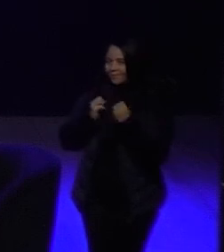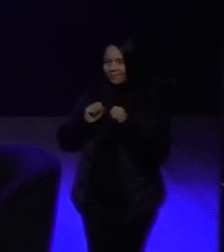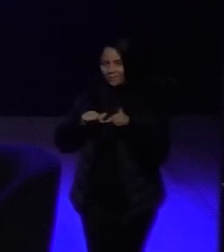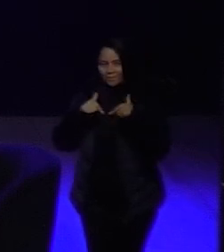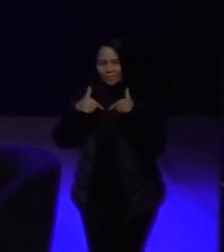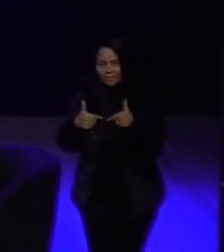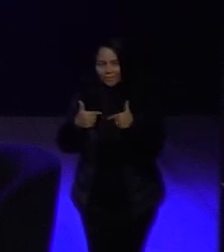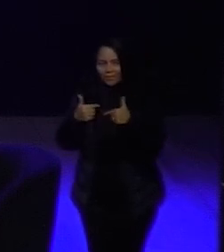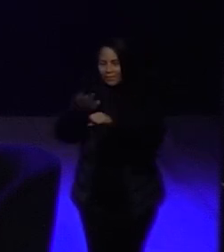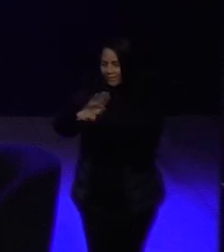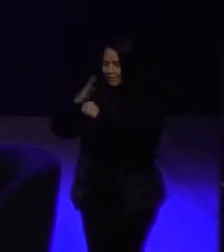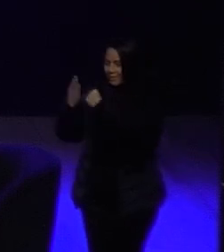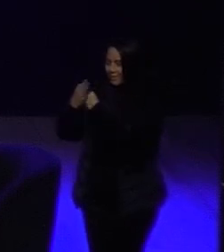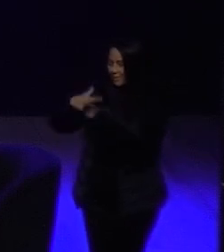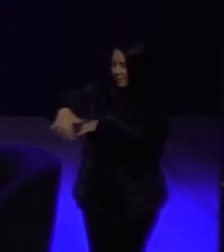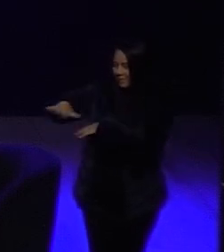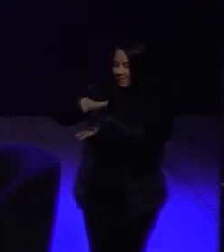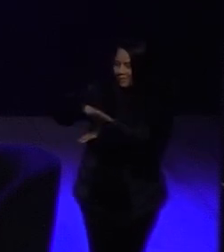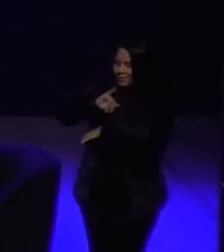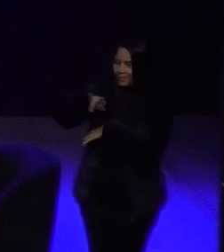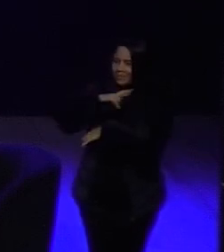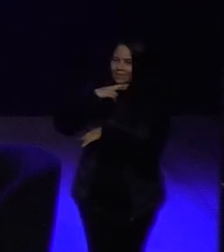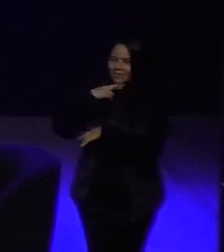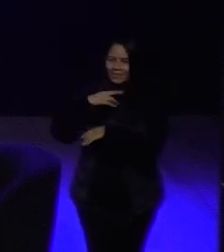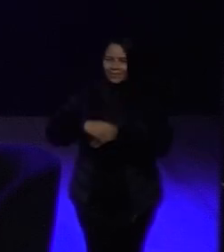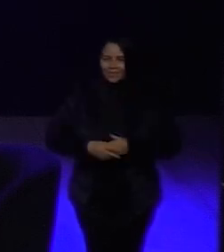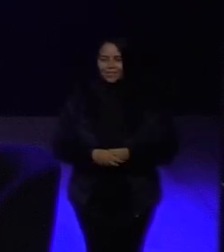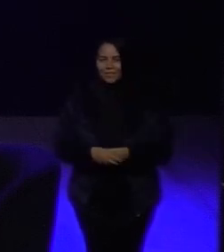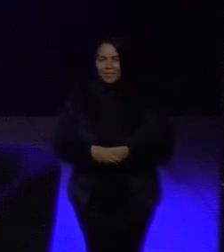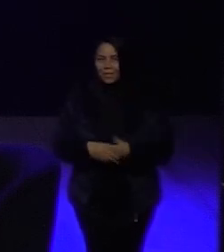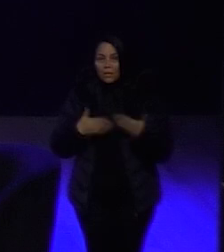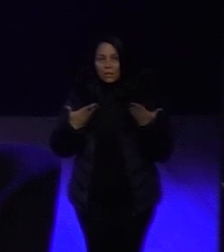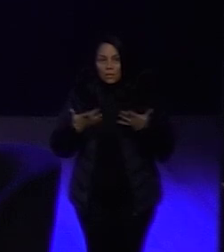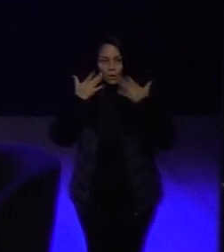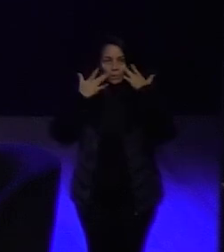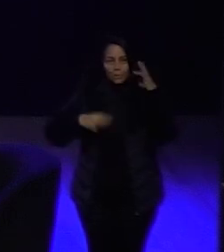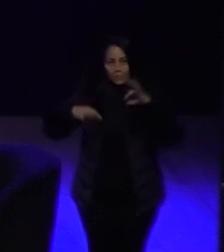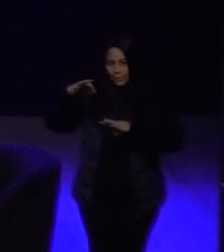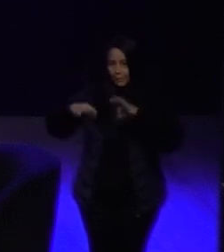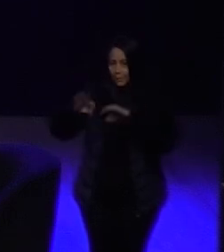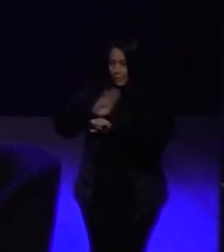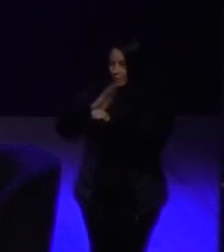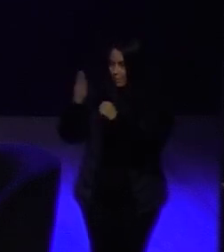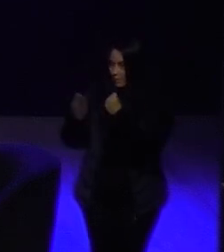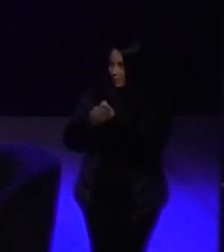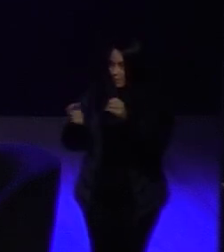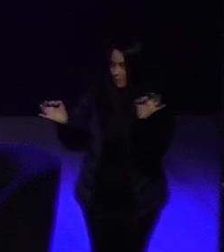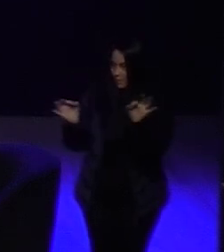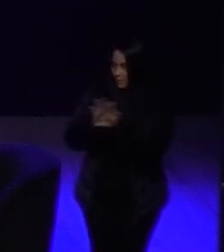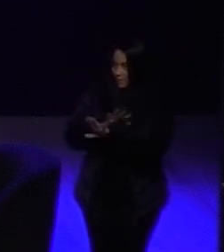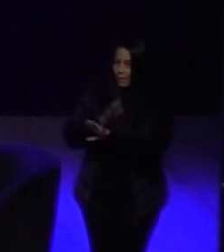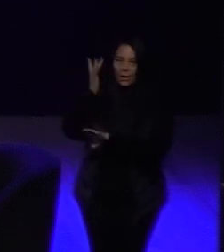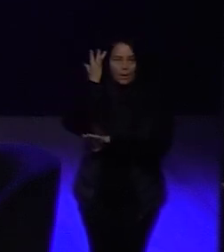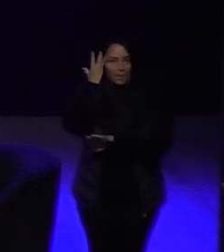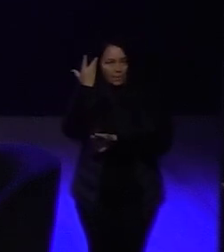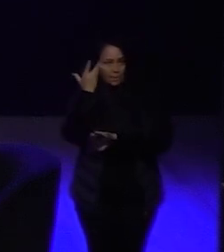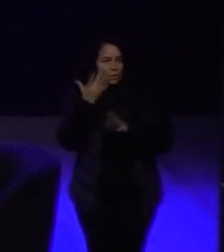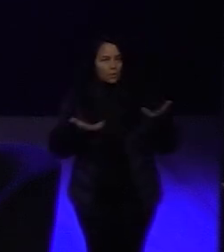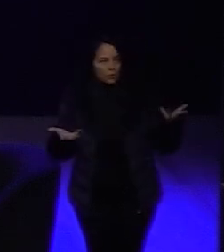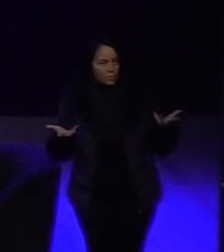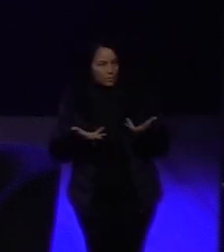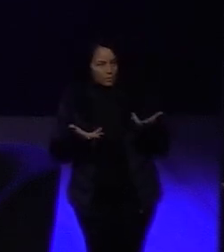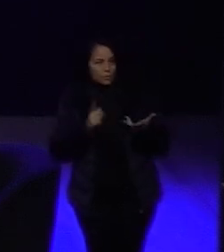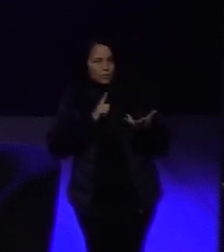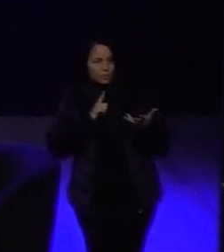aí para os bairros aqui de Jaraguá do Sul. O Teatro nos Bairros, então, ele está finalizando amanhã, né? Hoje nós